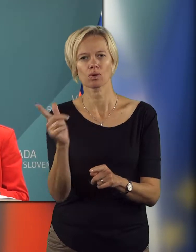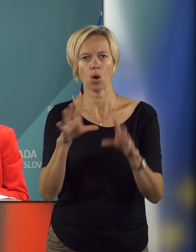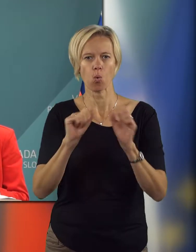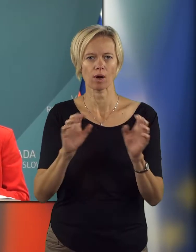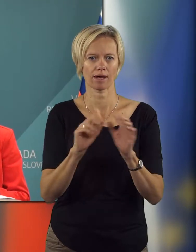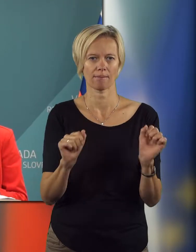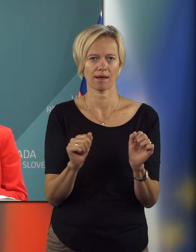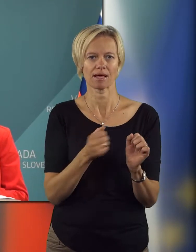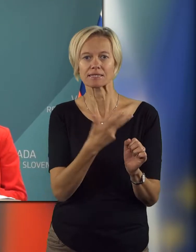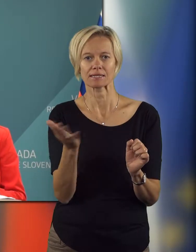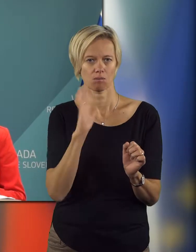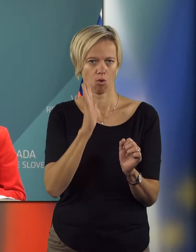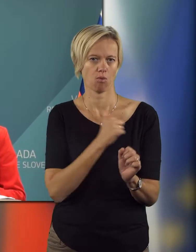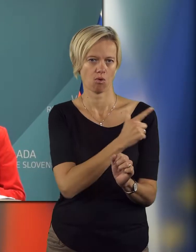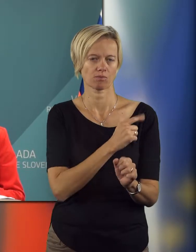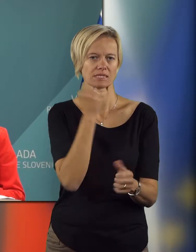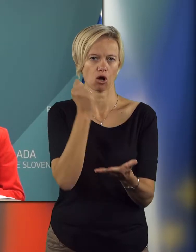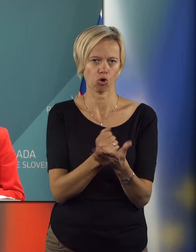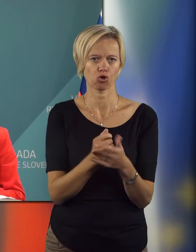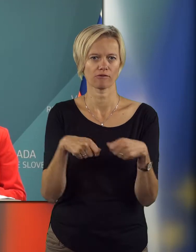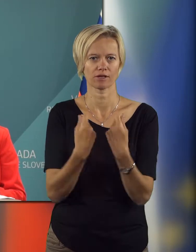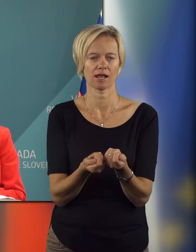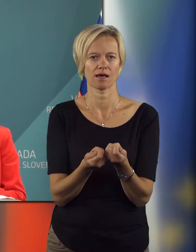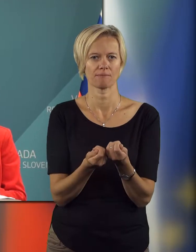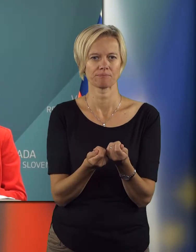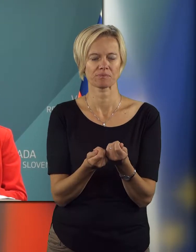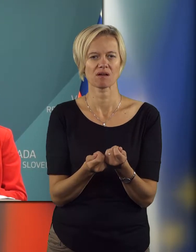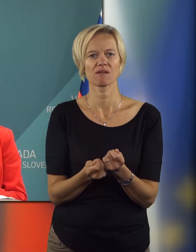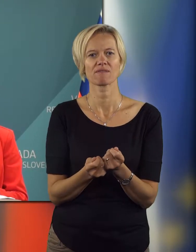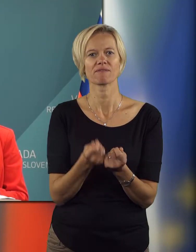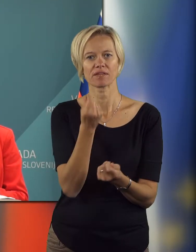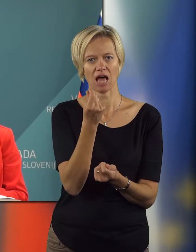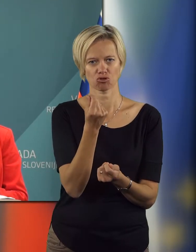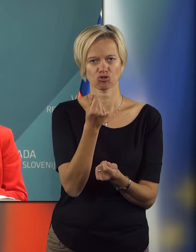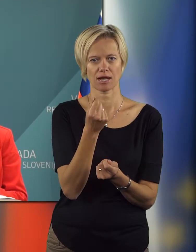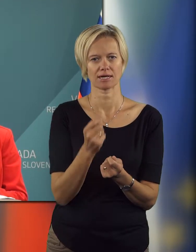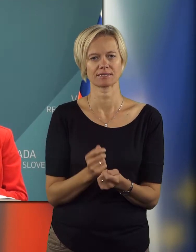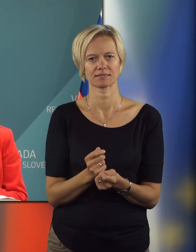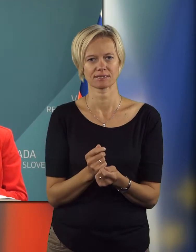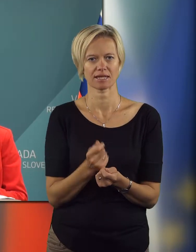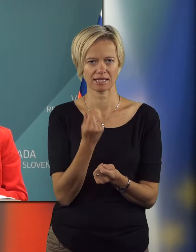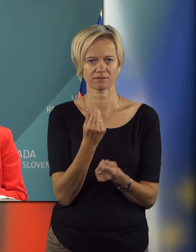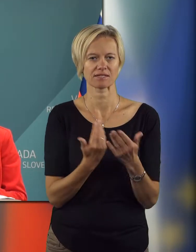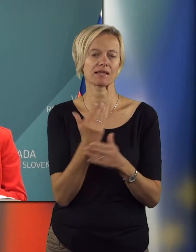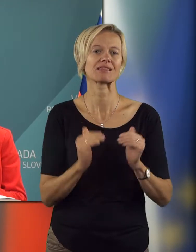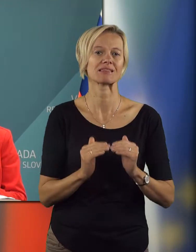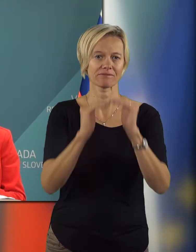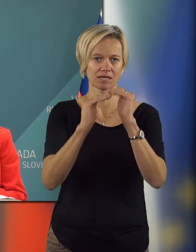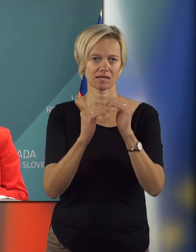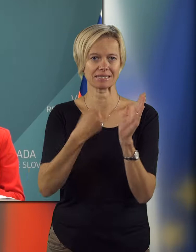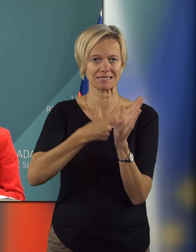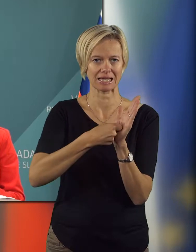druge ukrepe, s katerimi bova zagotovile finančna sredstva za dvig